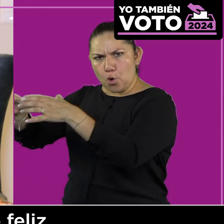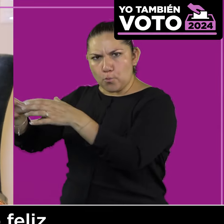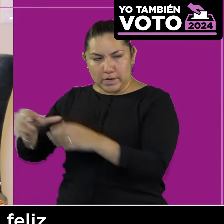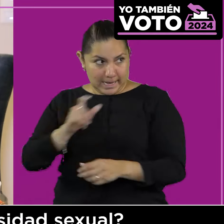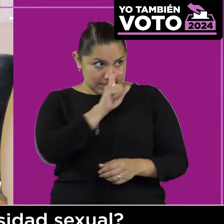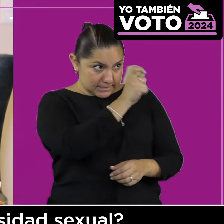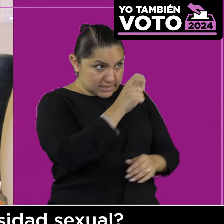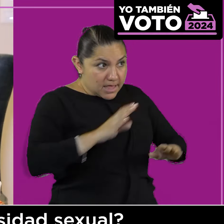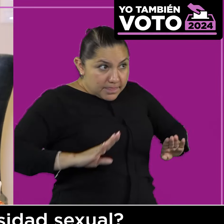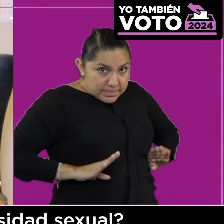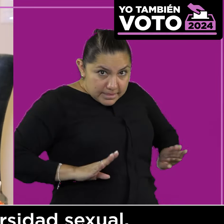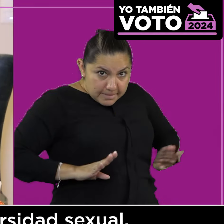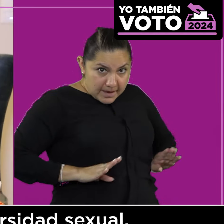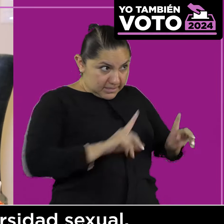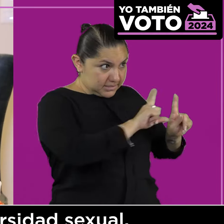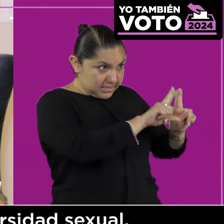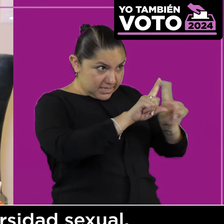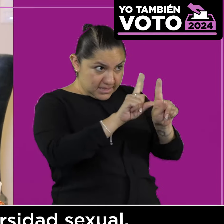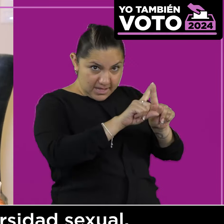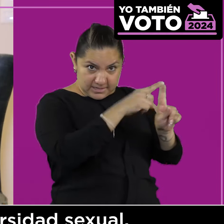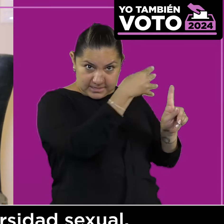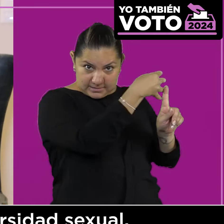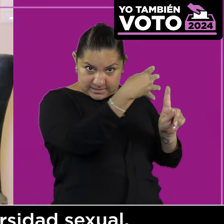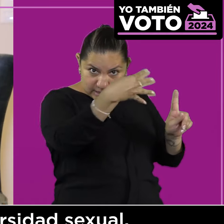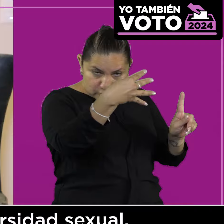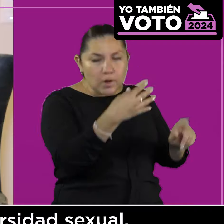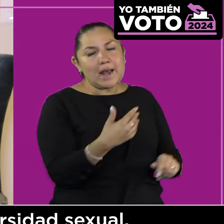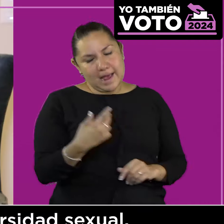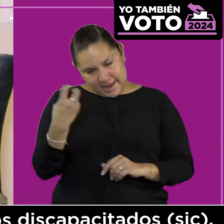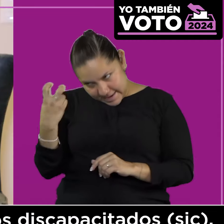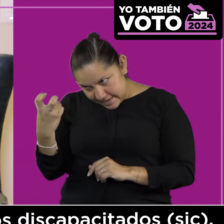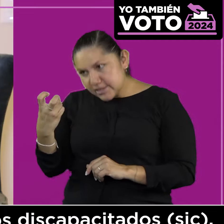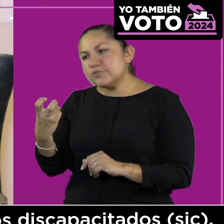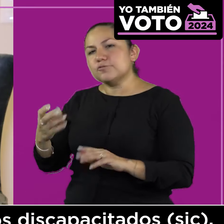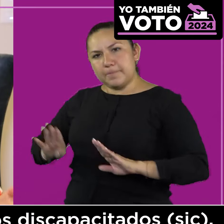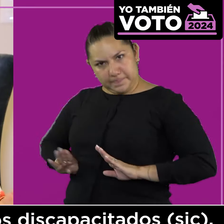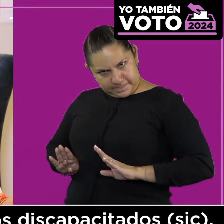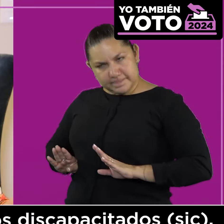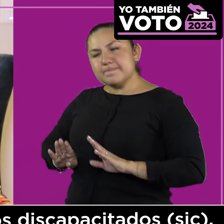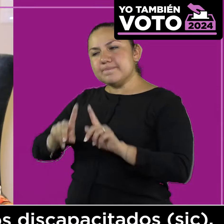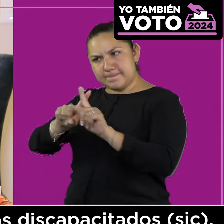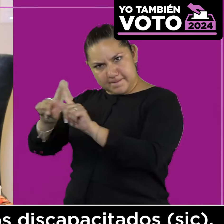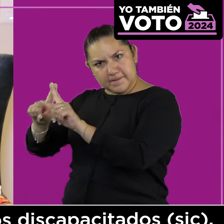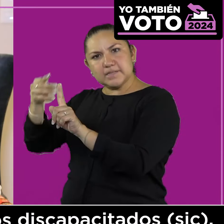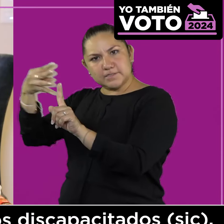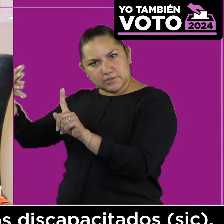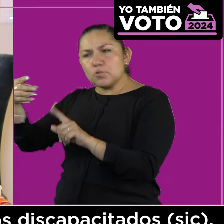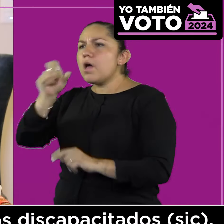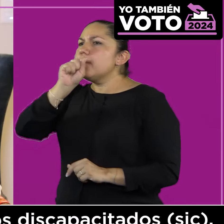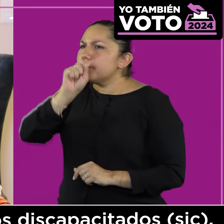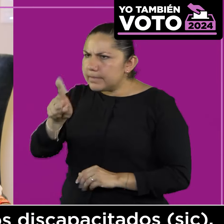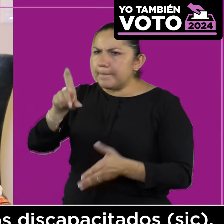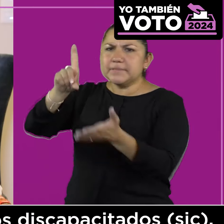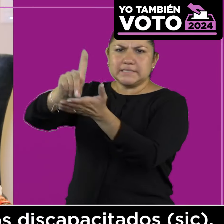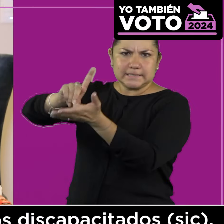feliz La verdad sí de la diversidad sexual eh también pues también tenemos